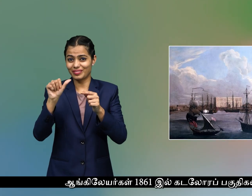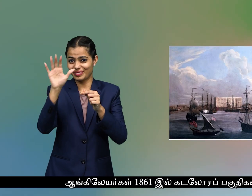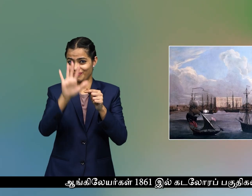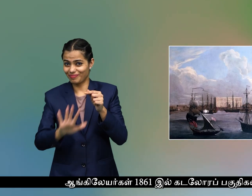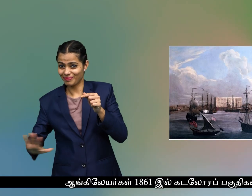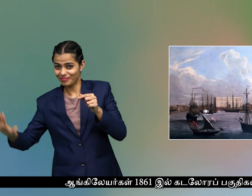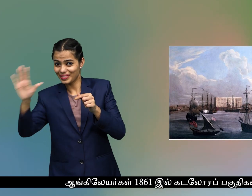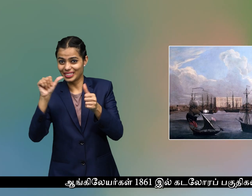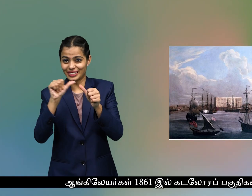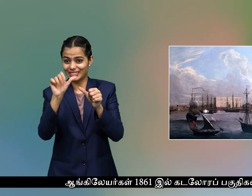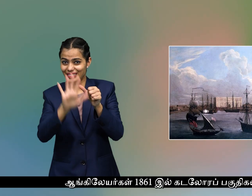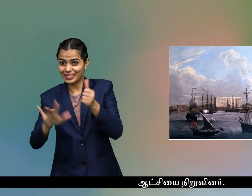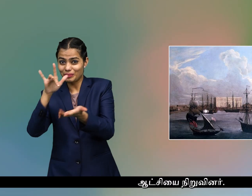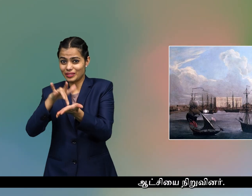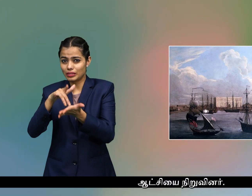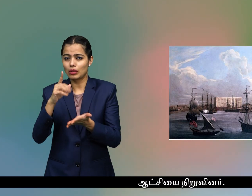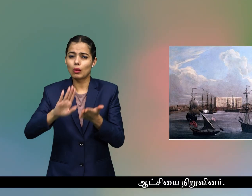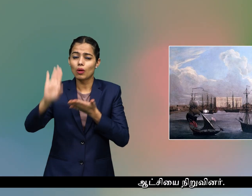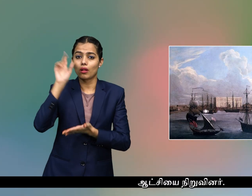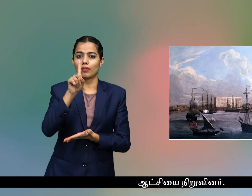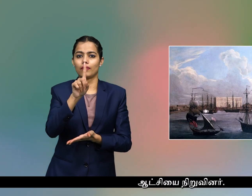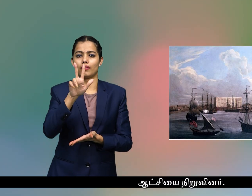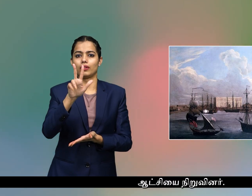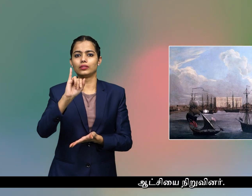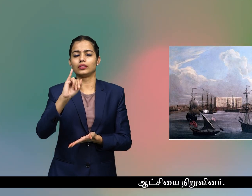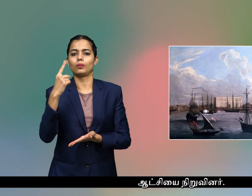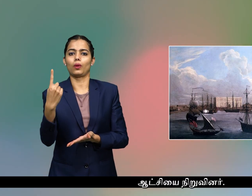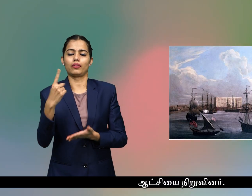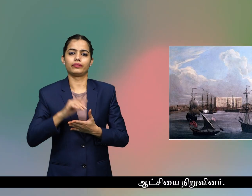1861இல் கடலோர பகுதிகளில் தங்கள் ஆட்சியை நிறுவினர்.